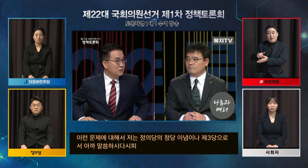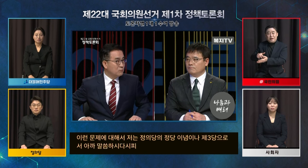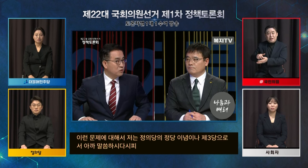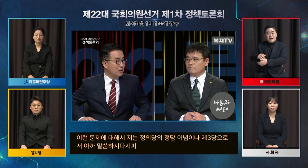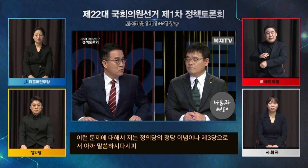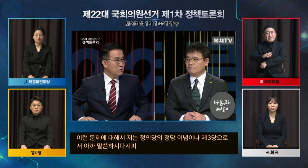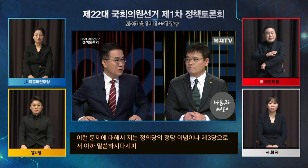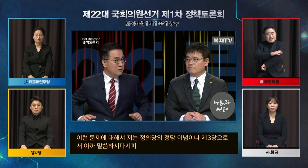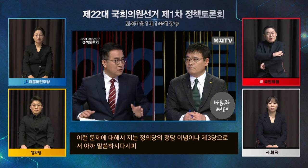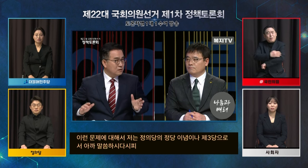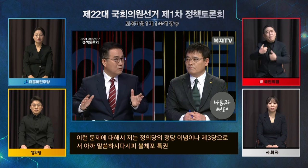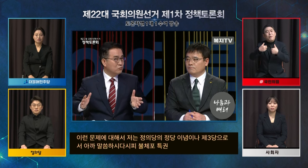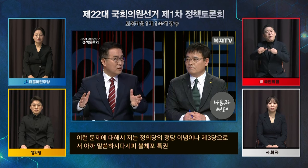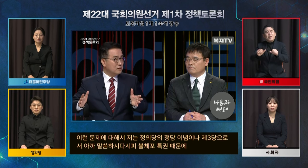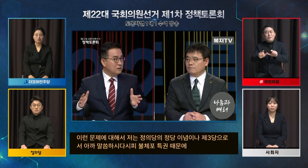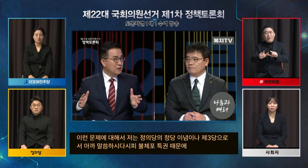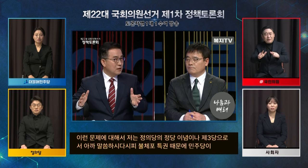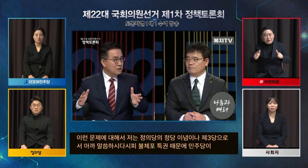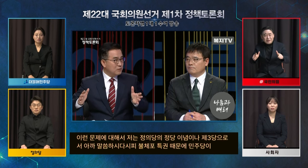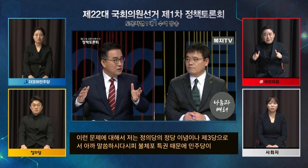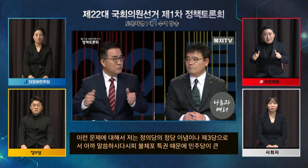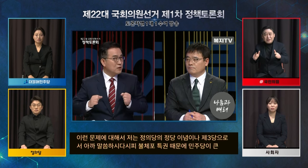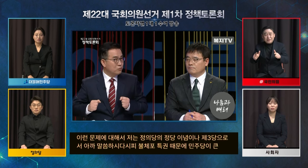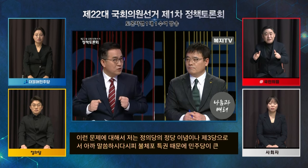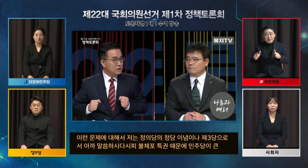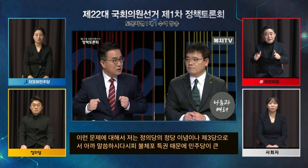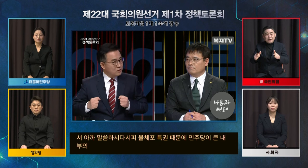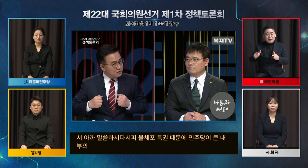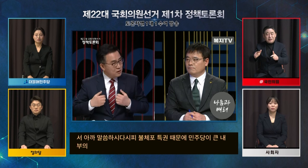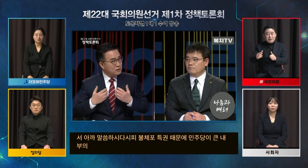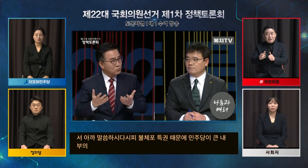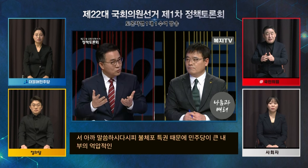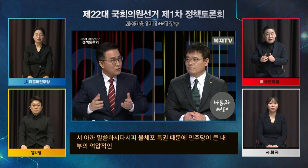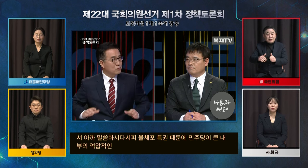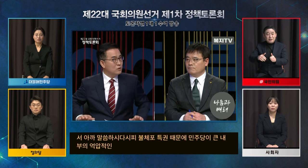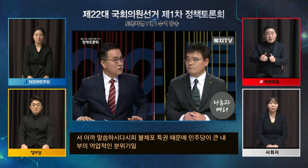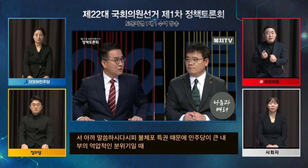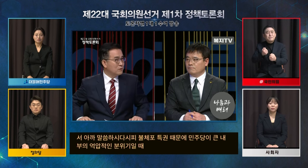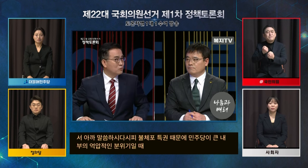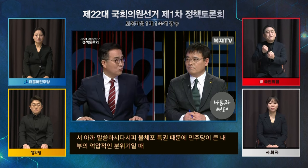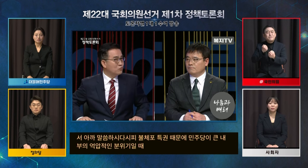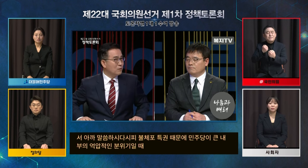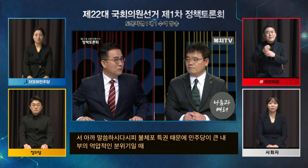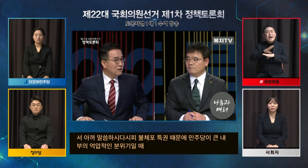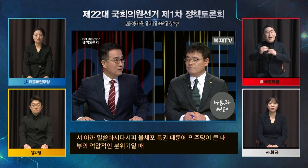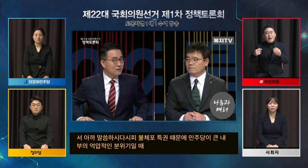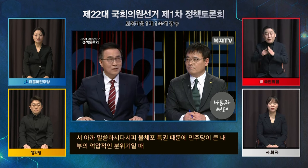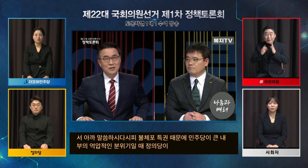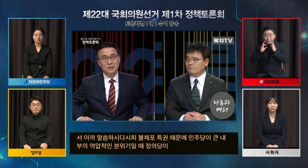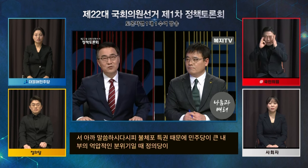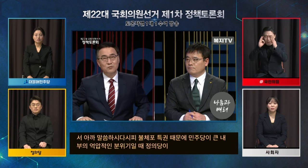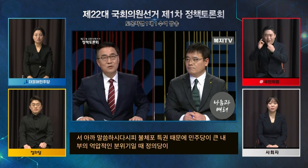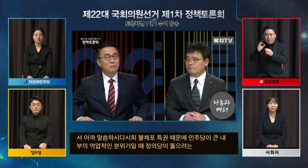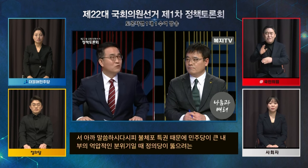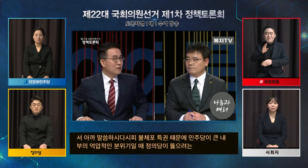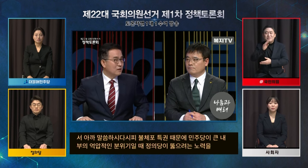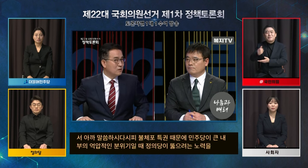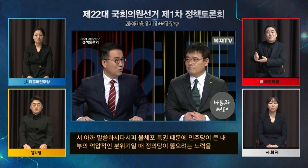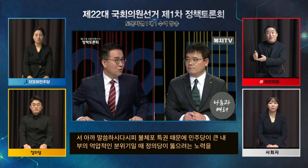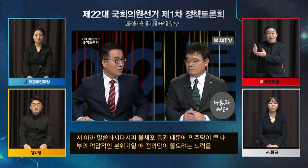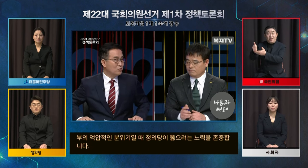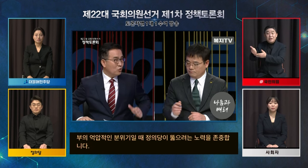특권 때문에 민주당이 큰 내부의 큰 정말 억압적인 분위기일 때 정의당이 그걸 뚫어주려고 했던 노력을 정말 존중합니다. 그러나 좀 더